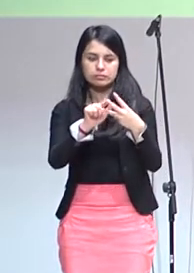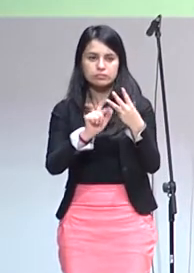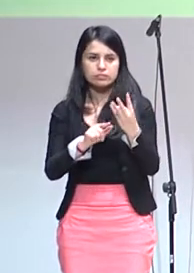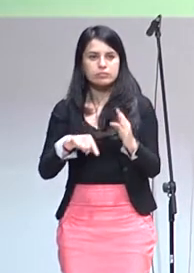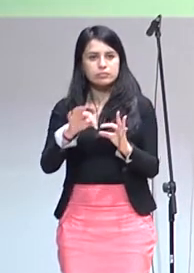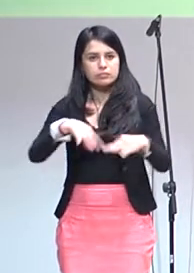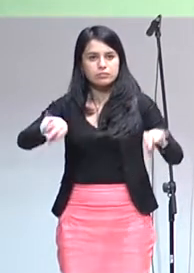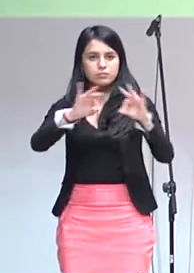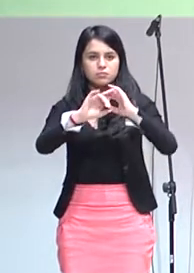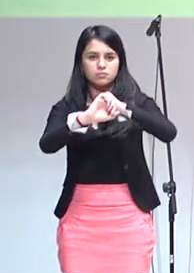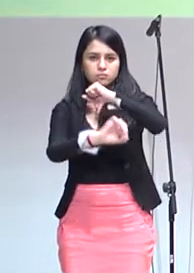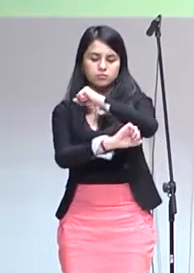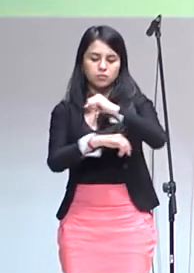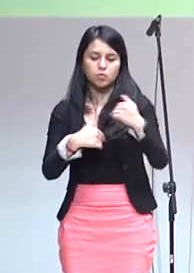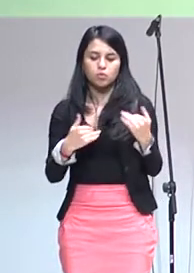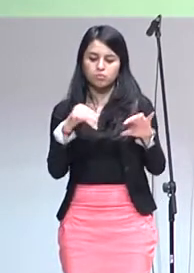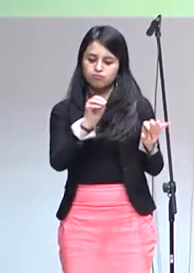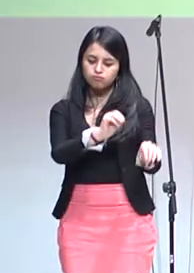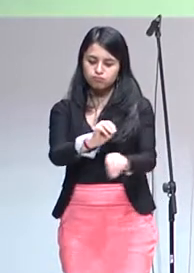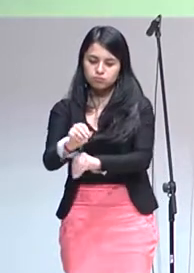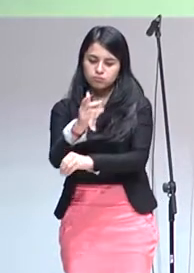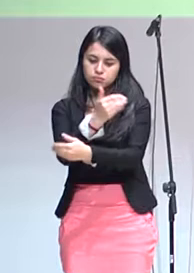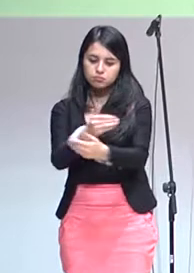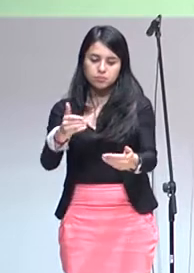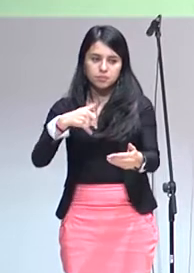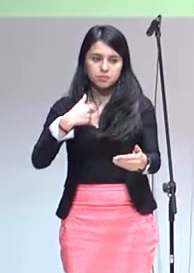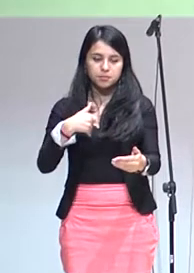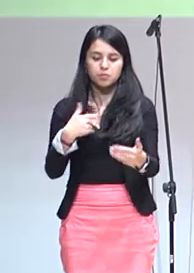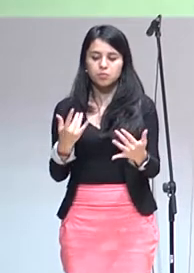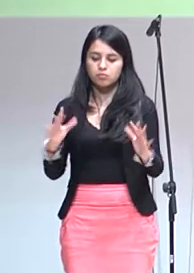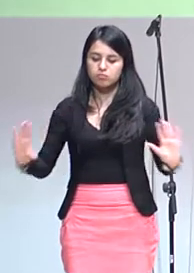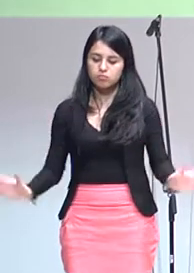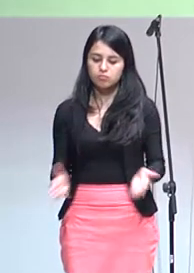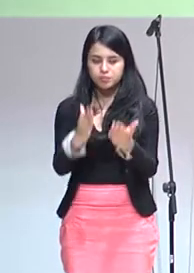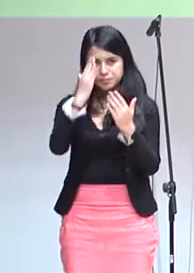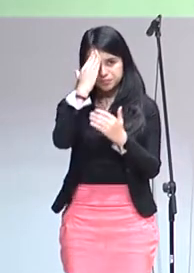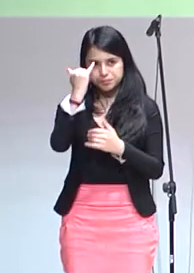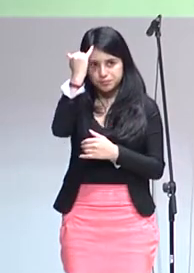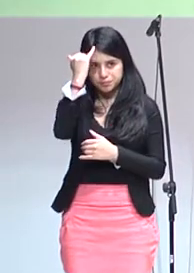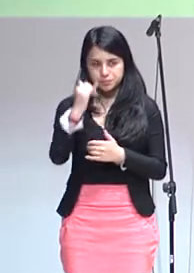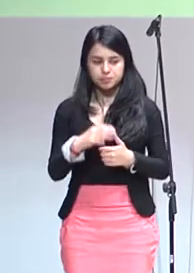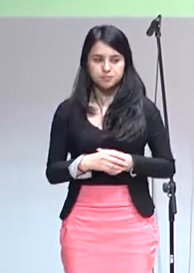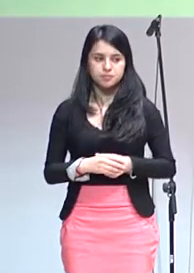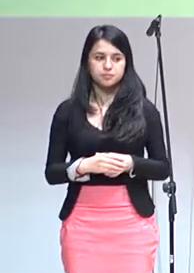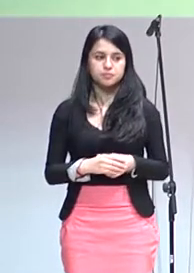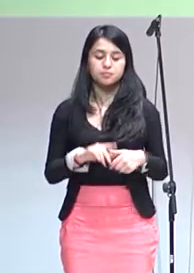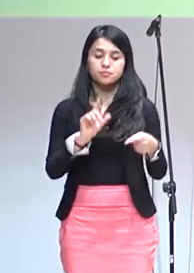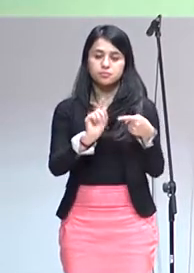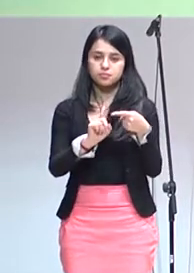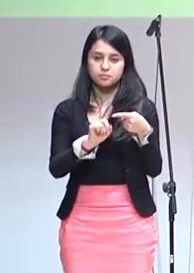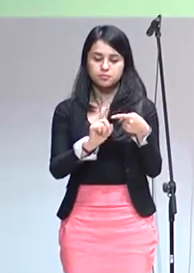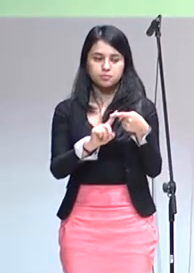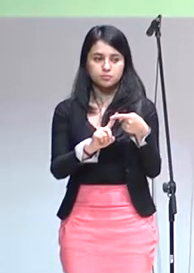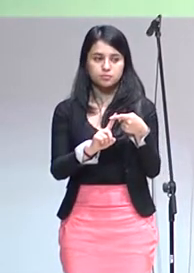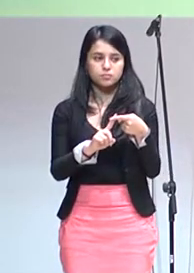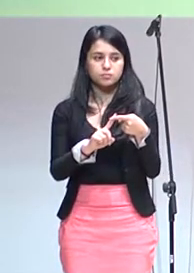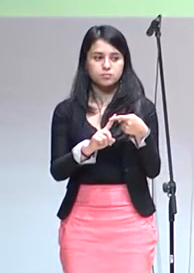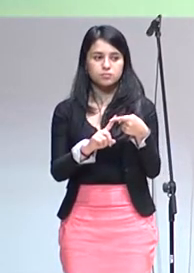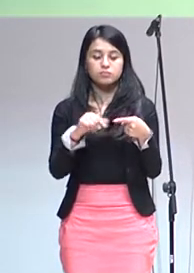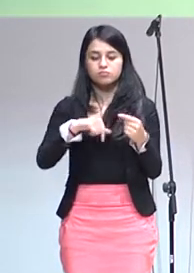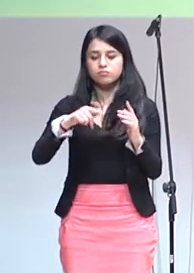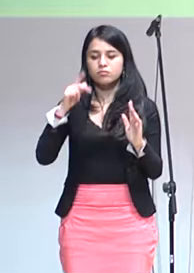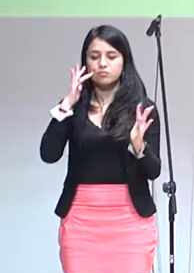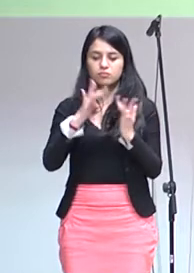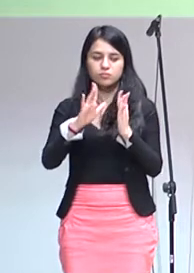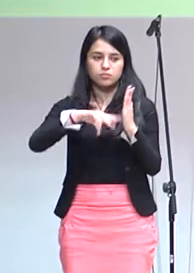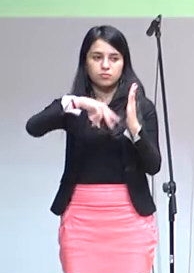poder desarrollar en ellos el mejoramiento académico. Una era los niveles de lectura, por